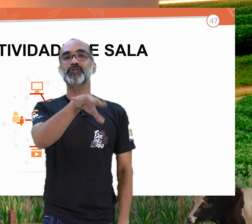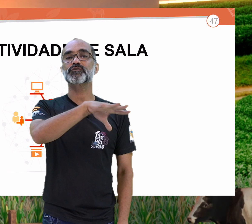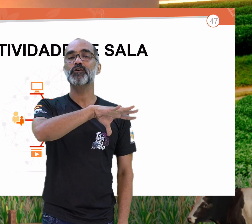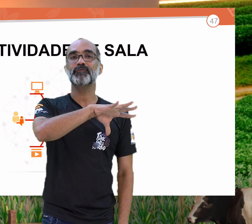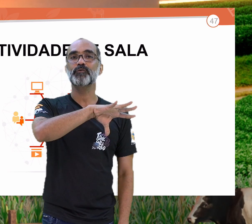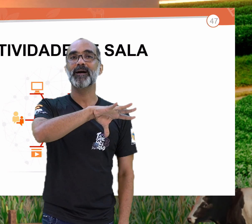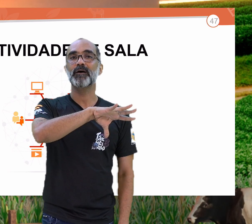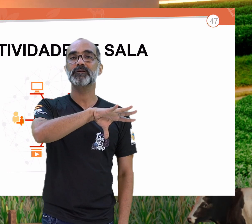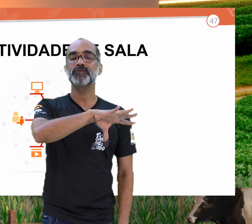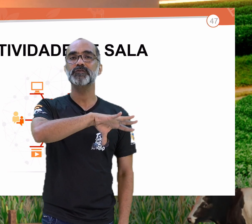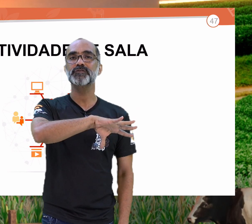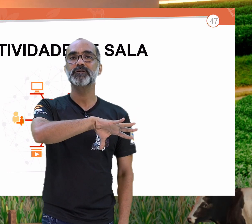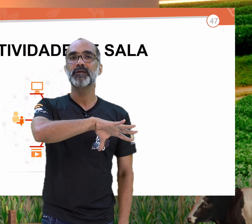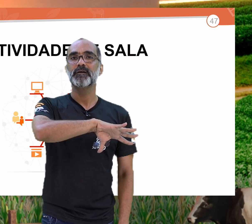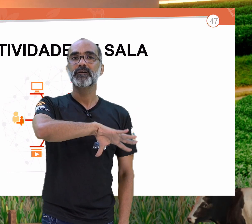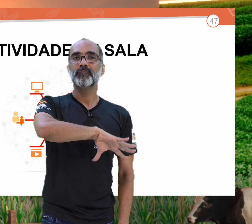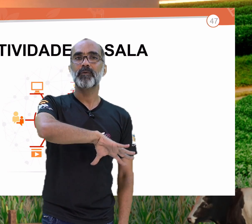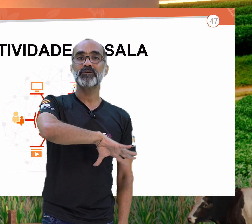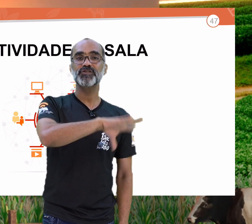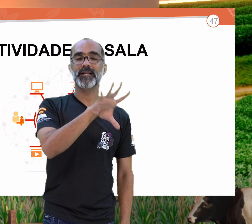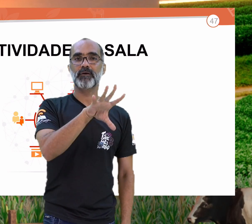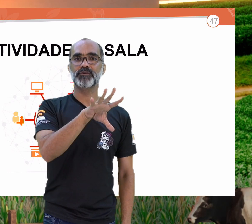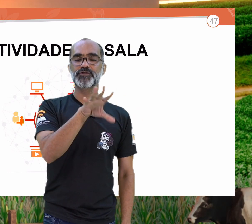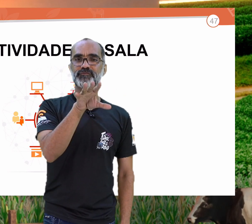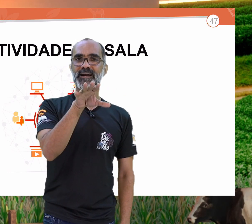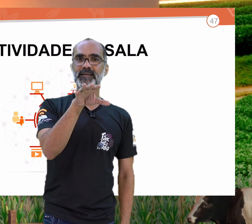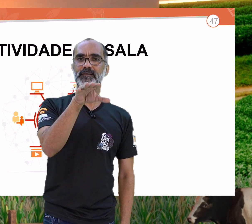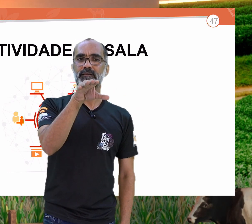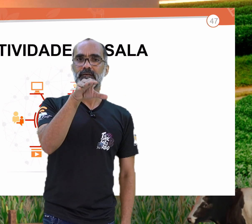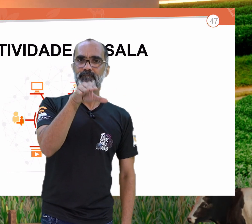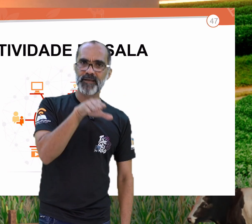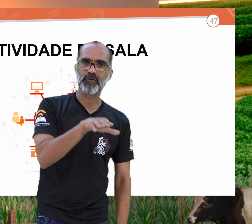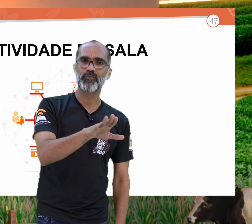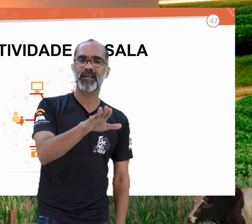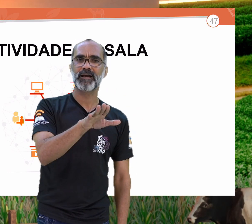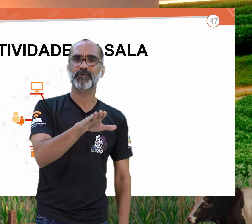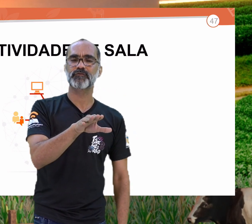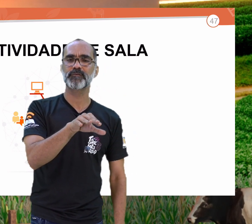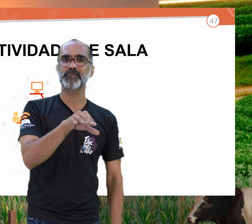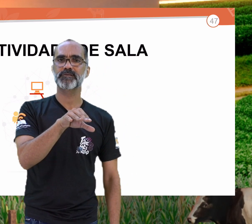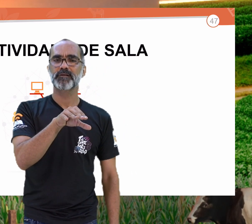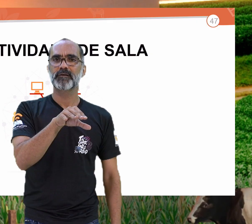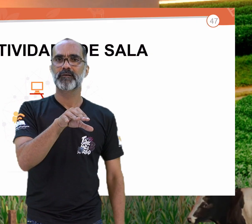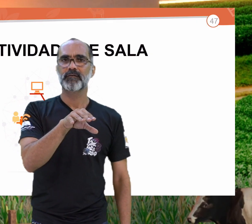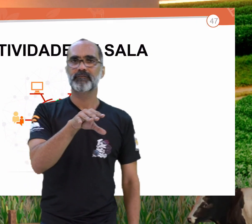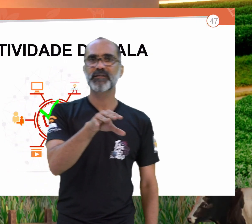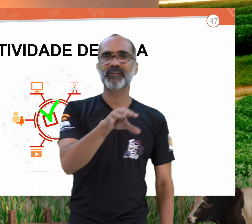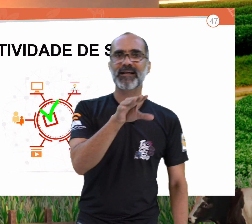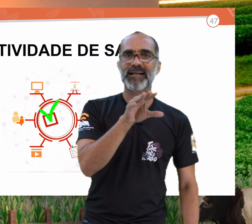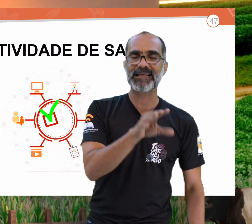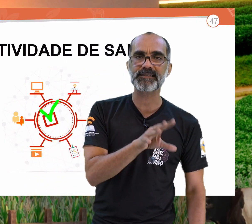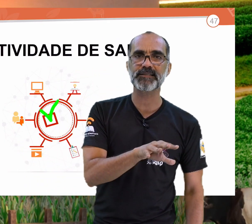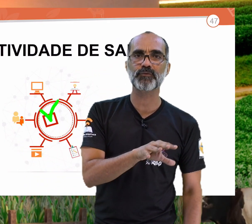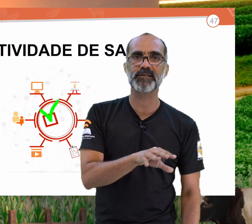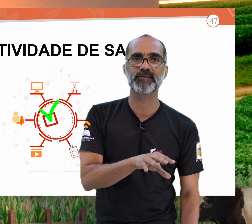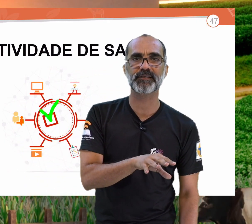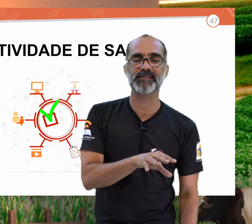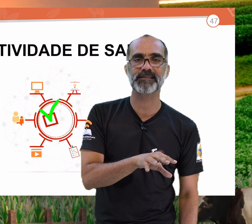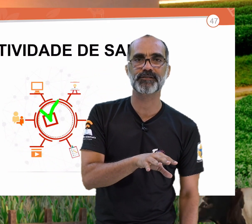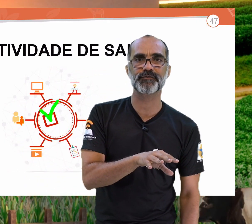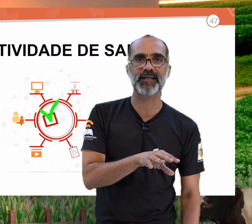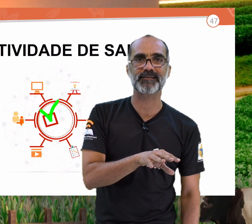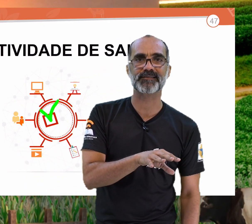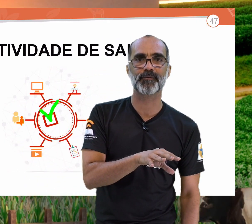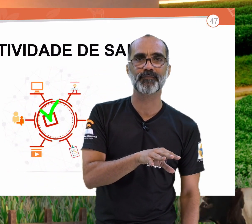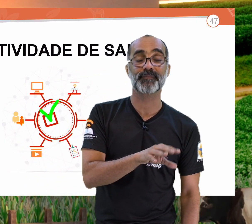professor. Foi uma aula só de uma aula geral. A gente vai mergulhar, nós vamos verificar cada